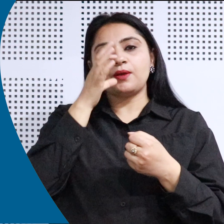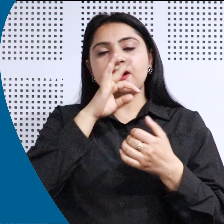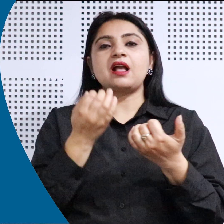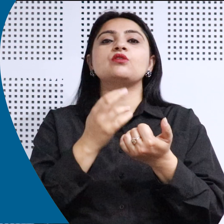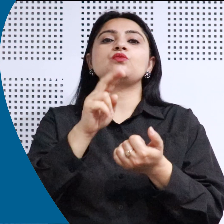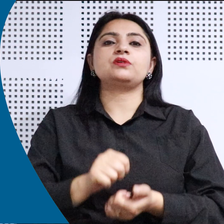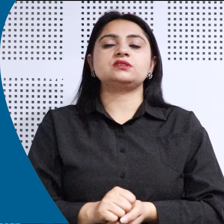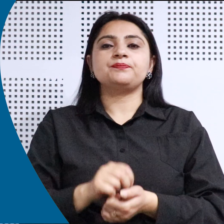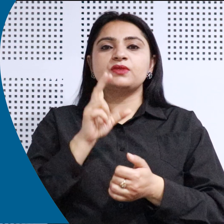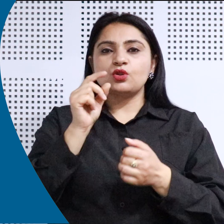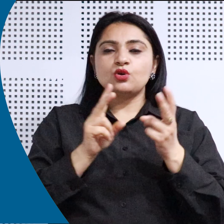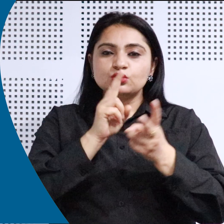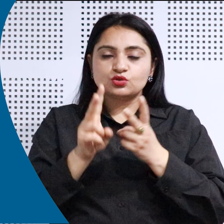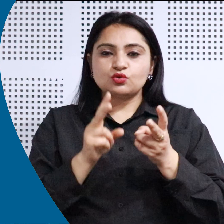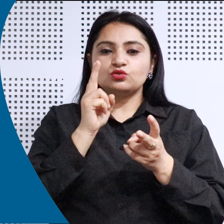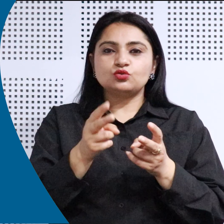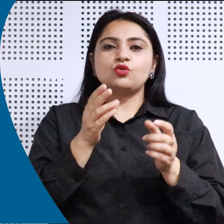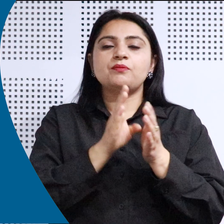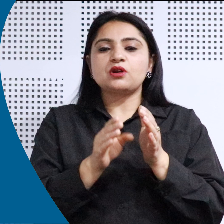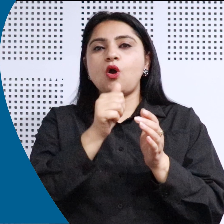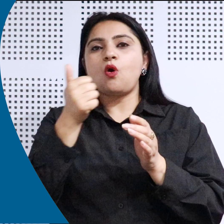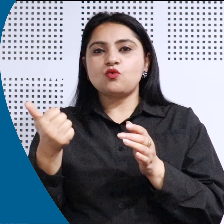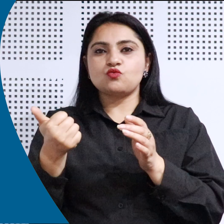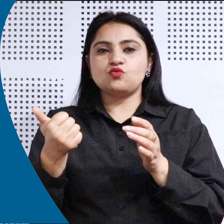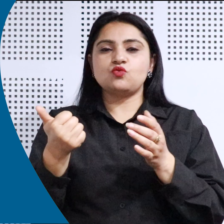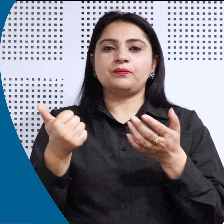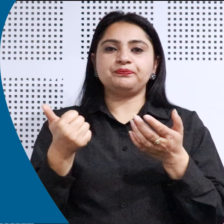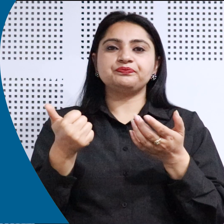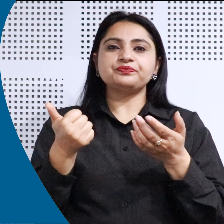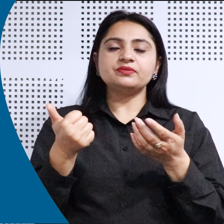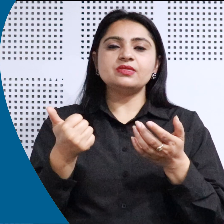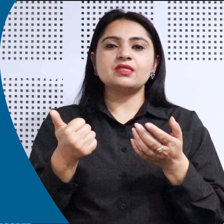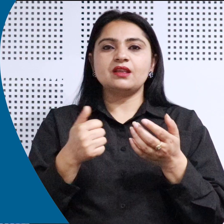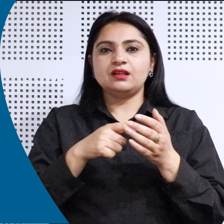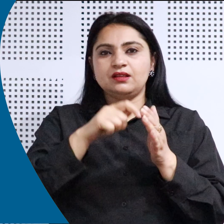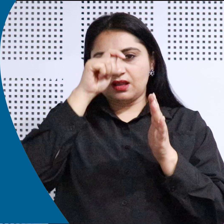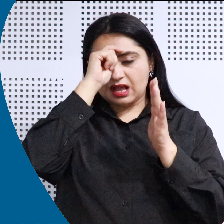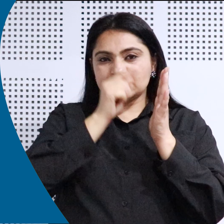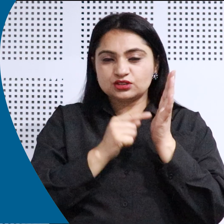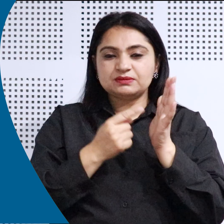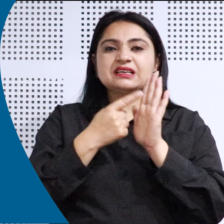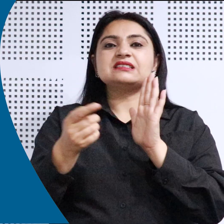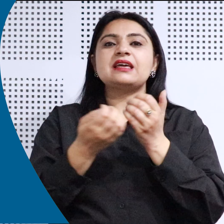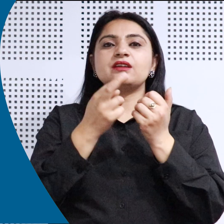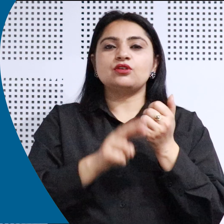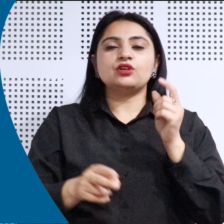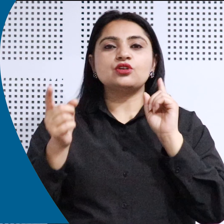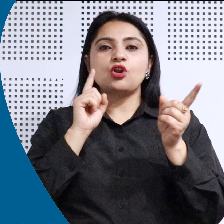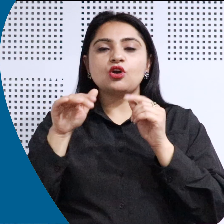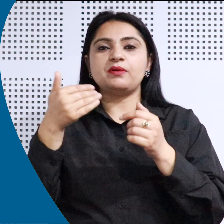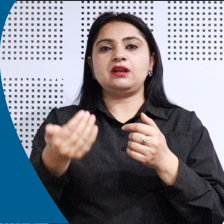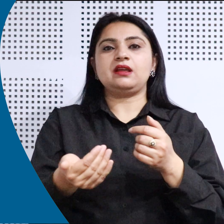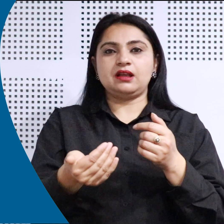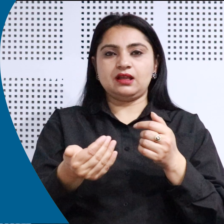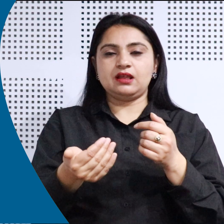चाहिँ त्यो हो। दोस्रो कुरा चाहिँ त्यो मार्फत अरू खालका नियमनहरू बनाएर होइन आचार संहिताहरू जारी गरेर नगरपालिकालाई पारदर्शी